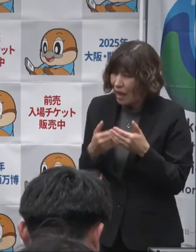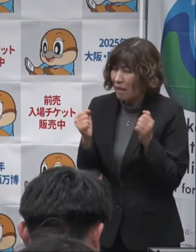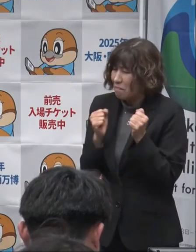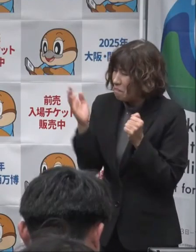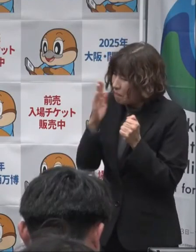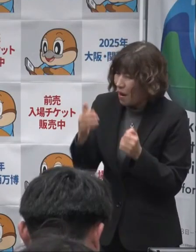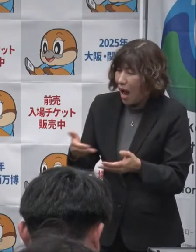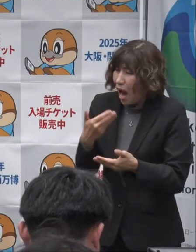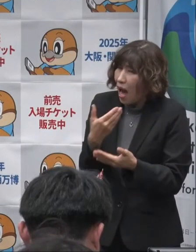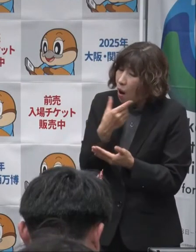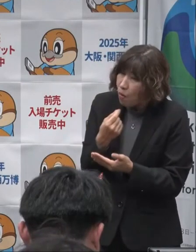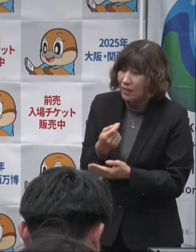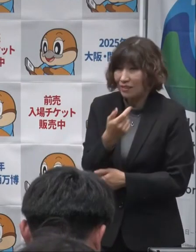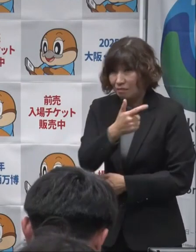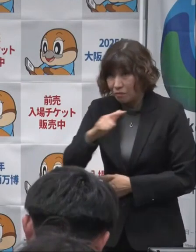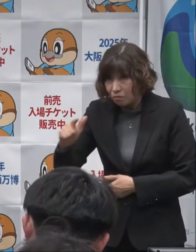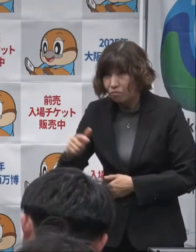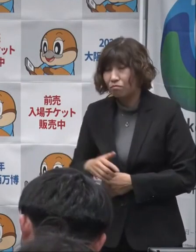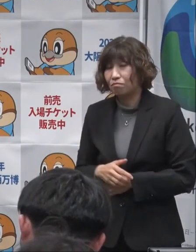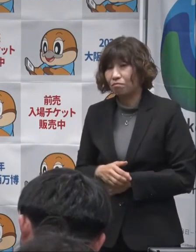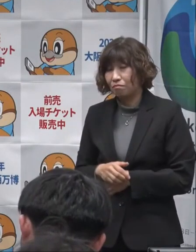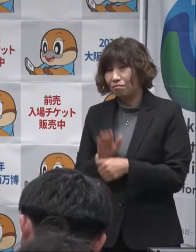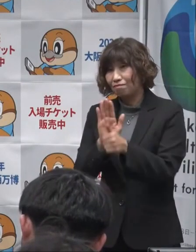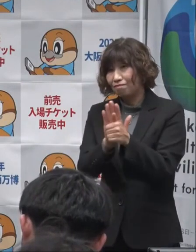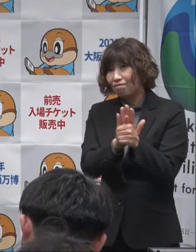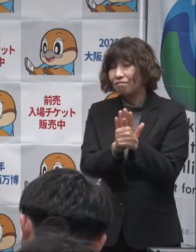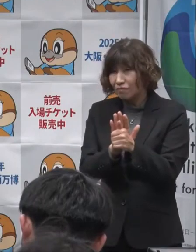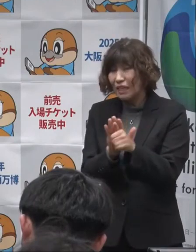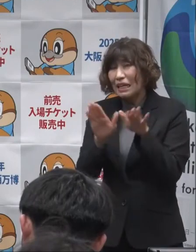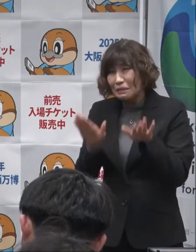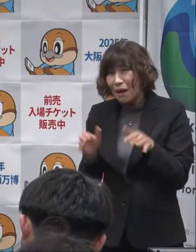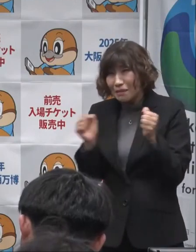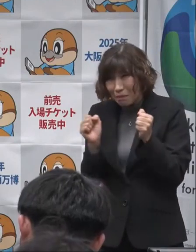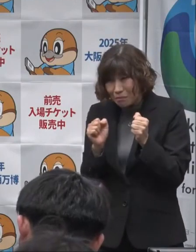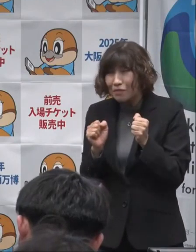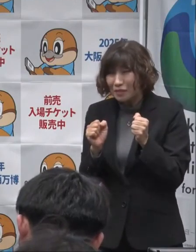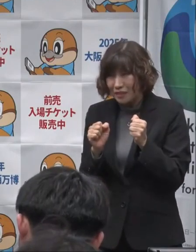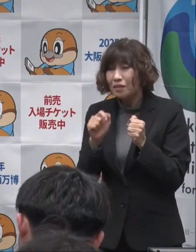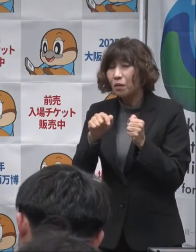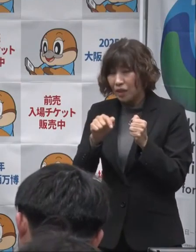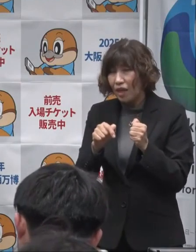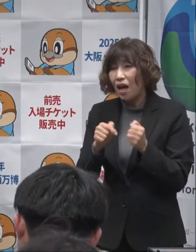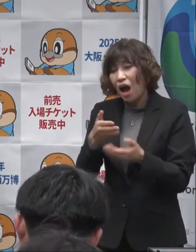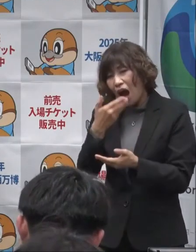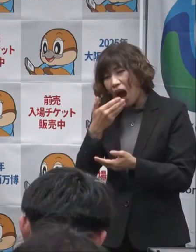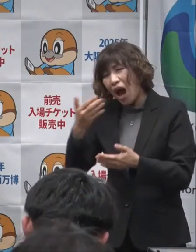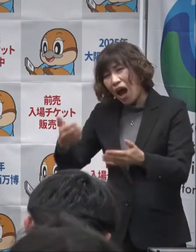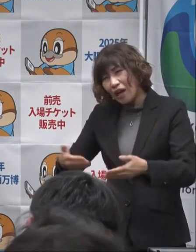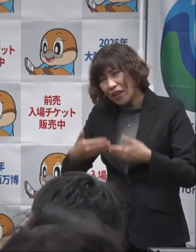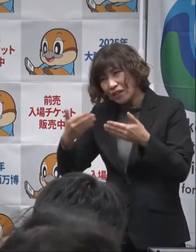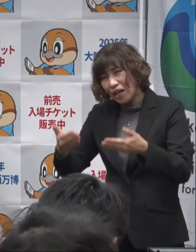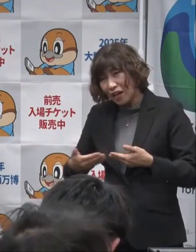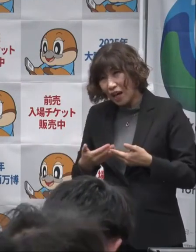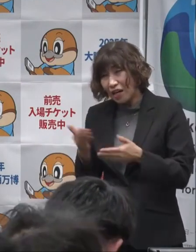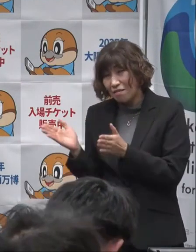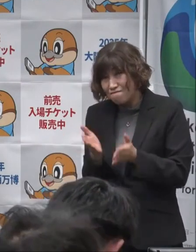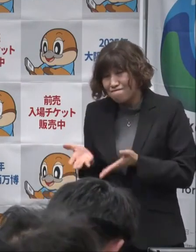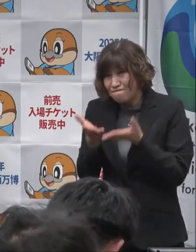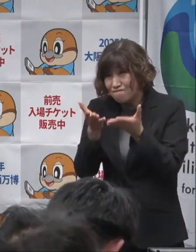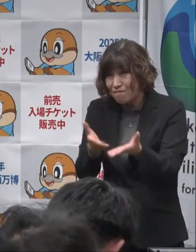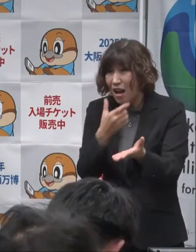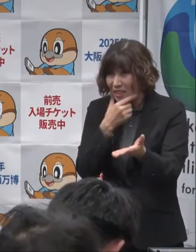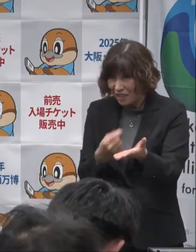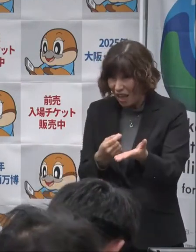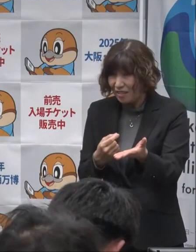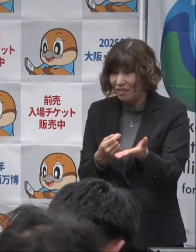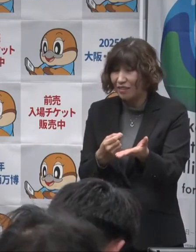避難所での運営、避難所寒い季節でもありますので、暖かい食事をが届けれたらいいという要請がありました